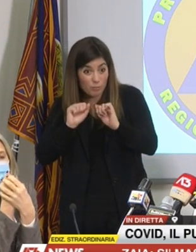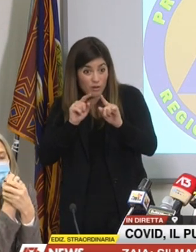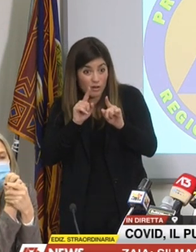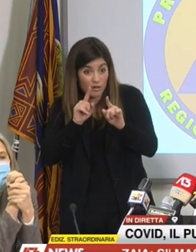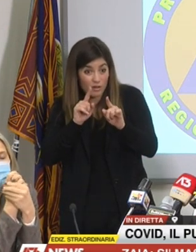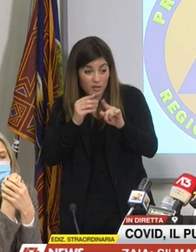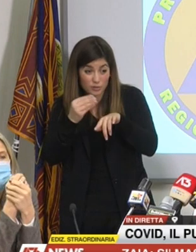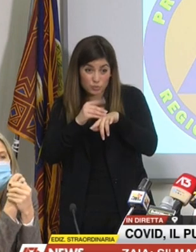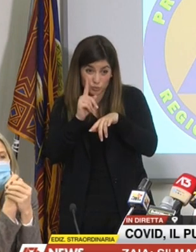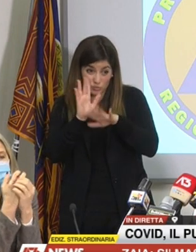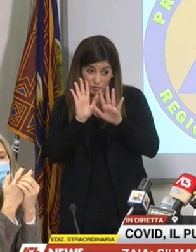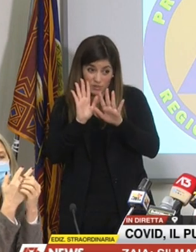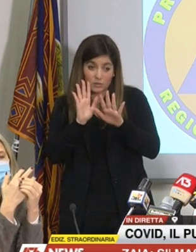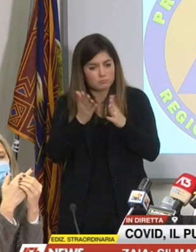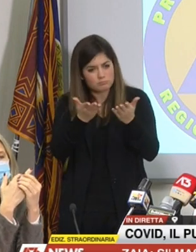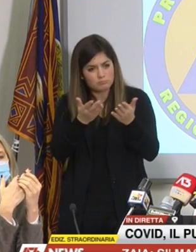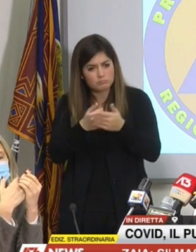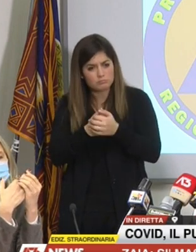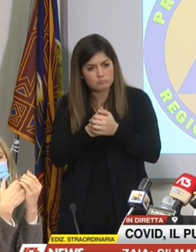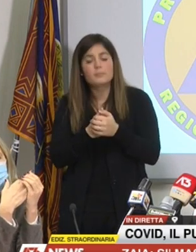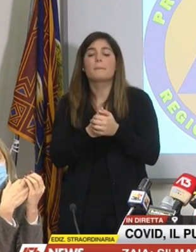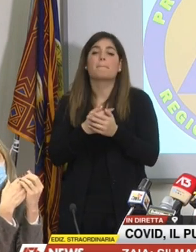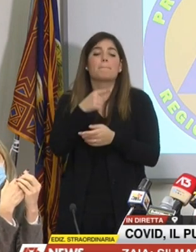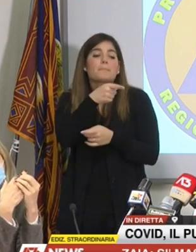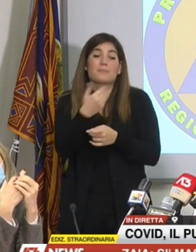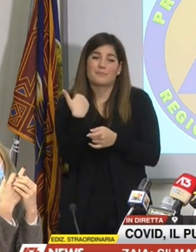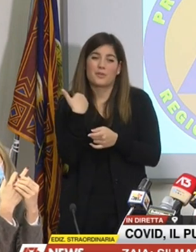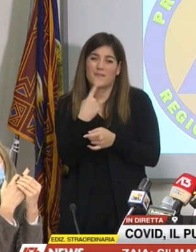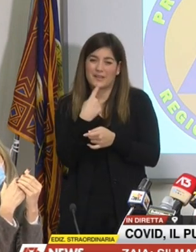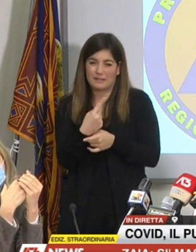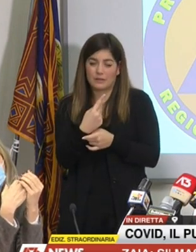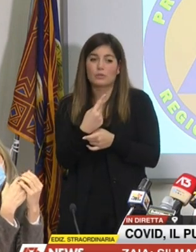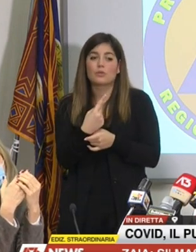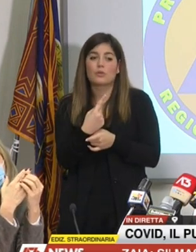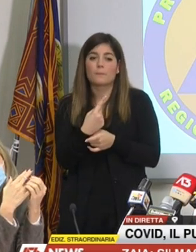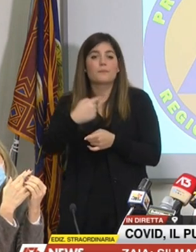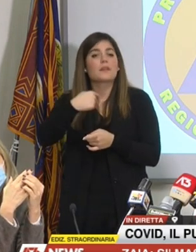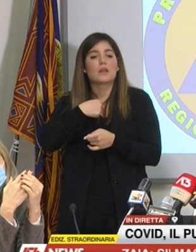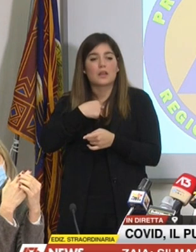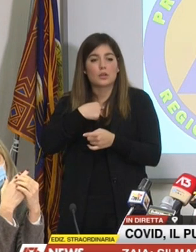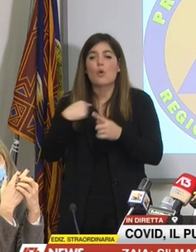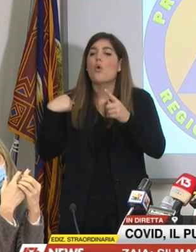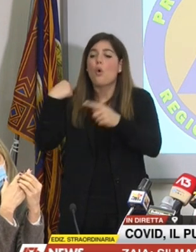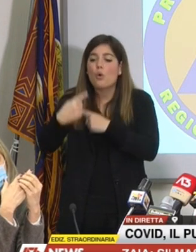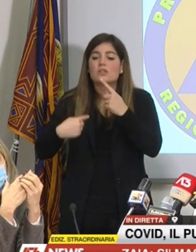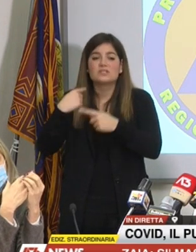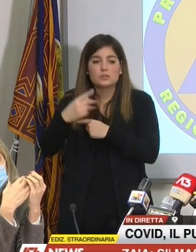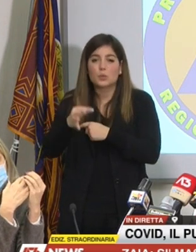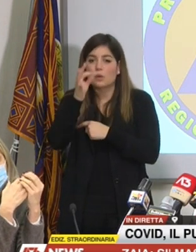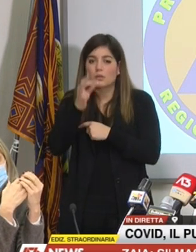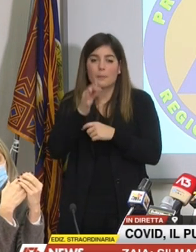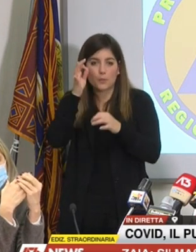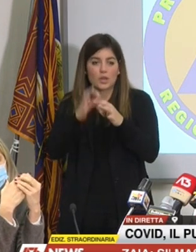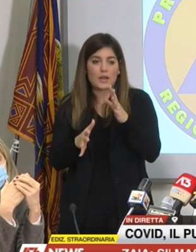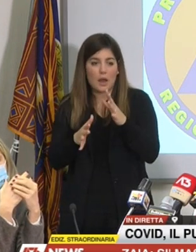Posso intervenire sull'argomento? Prego. Così poi lo chiudiamo. Lei ha detto, sappiate che io comunque continuo a fare tamponi rapidi, quindi anche ai componenti del